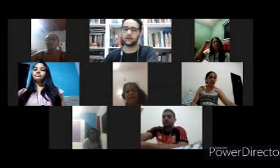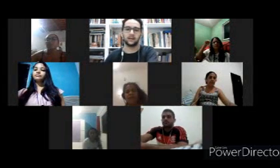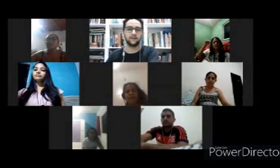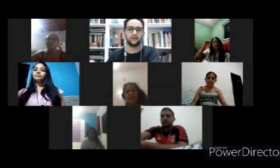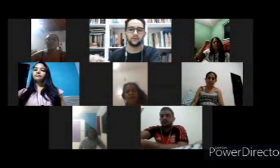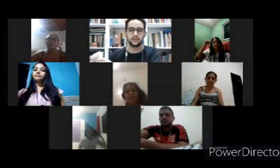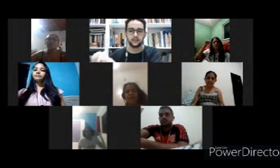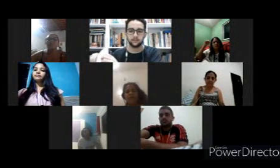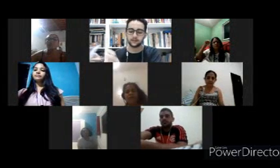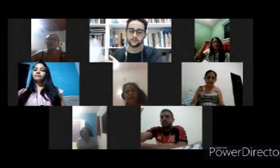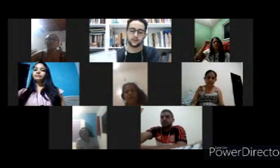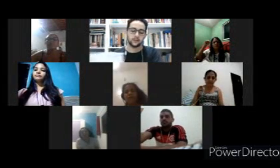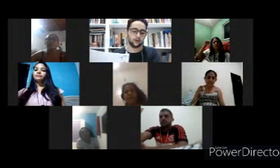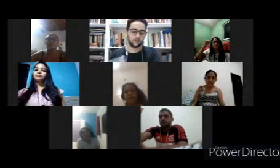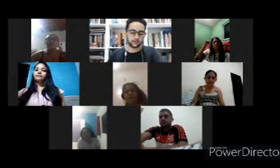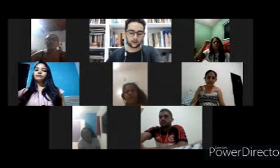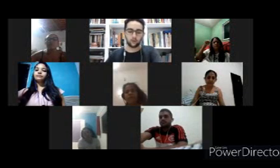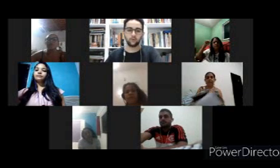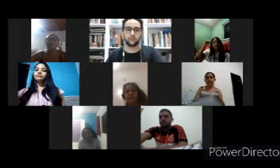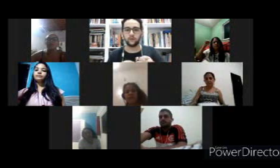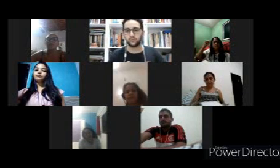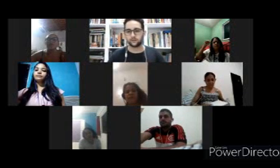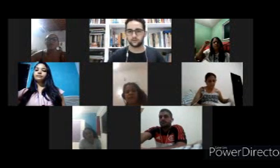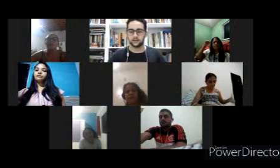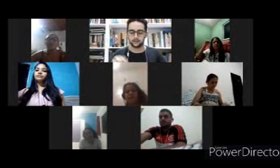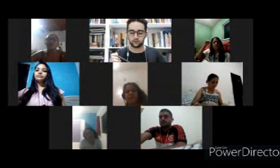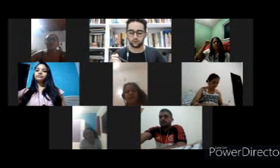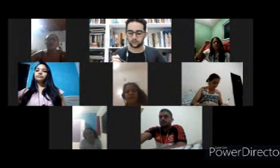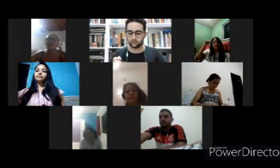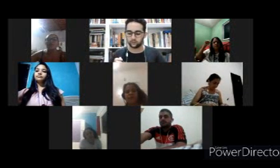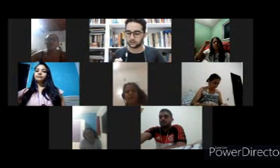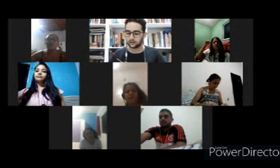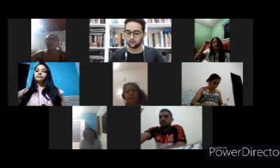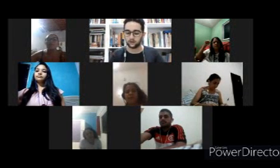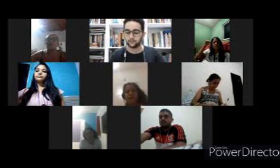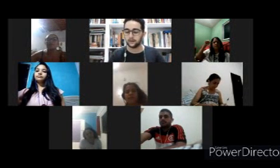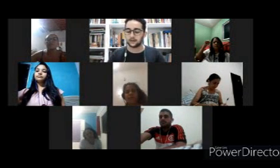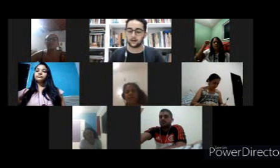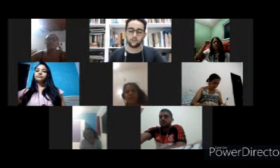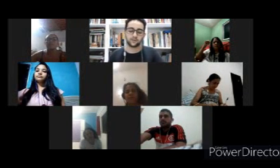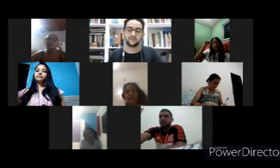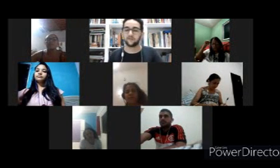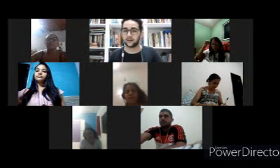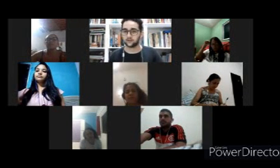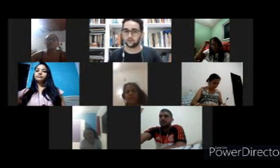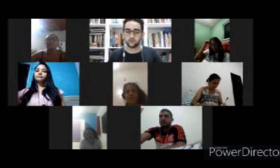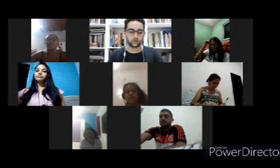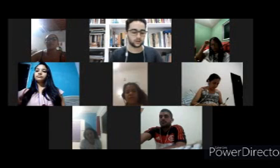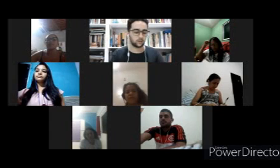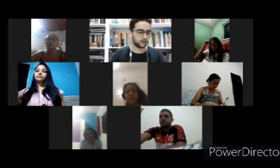aquela Versos Simples, e eu vou mandar outro vídeo para vocês de outra música agora, que é a música Fácil, de Jota